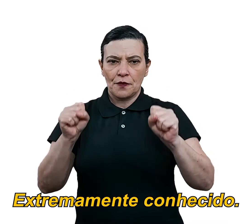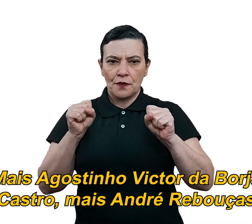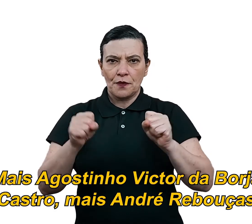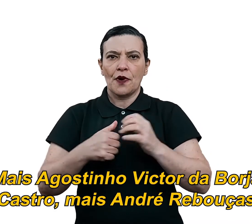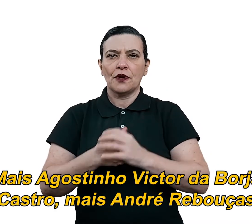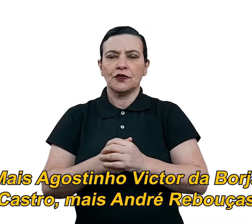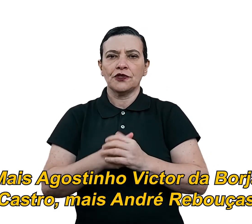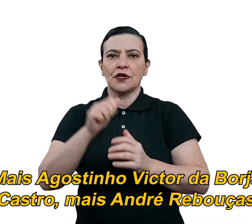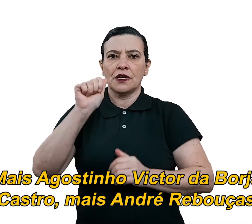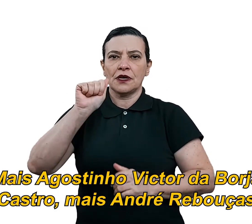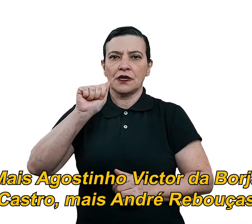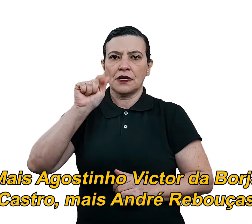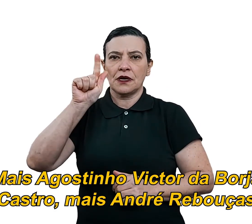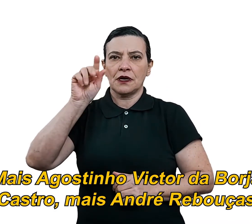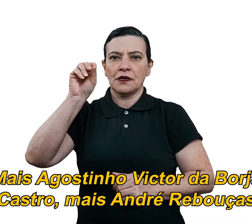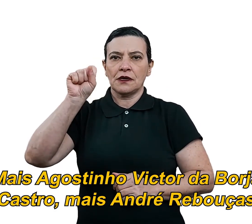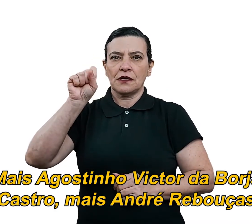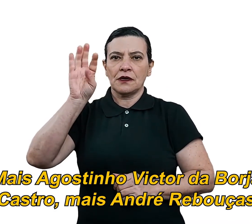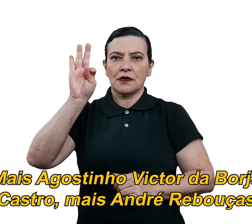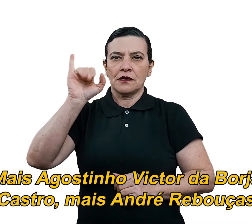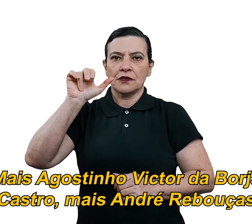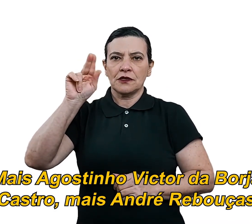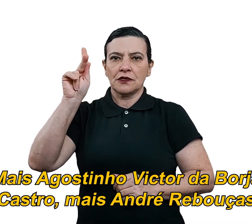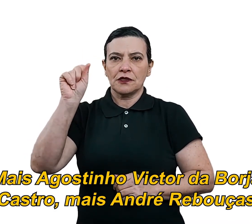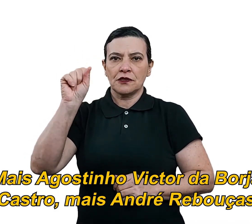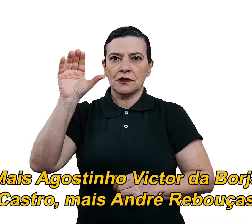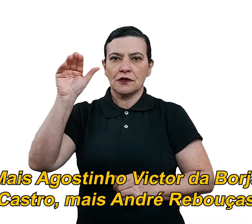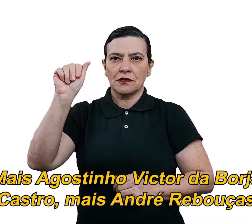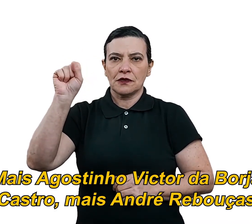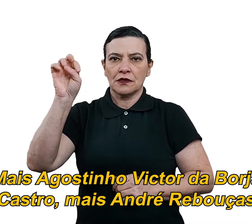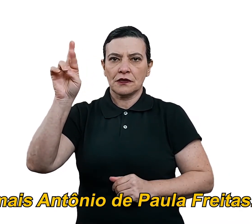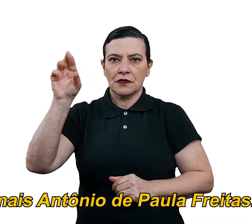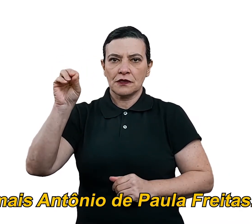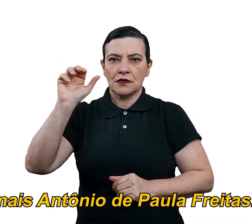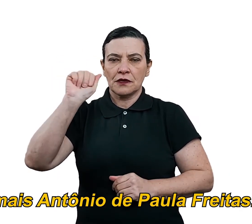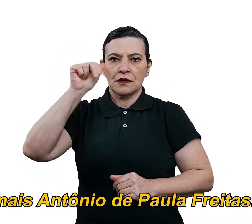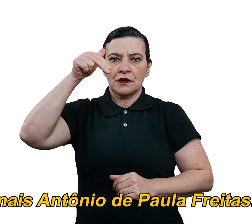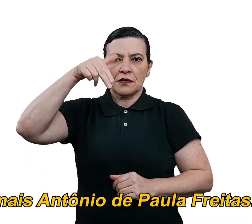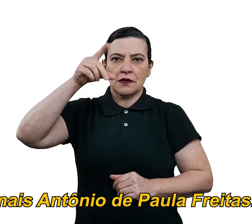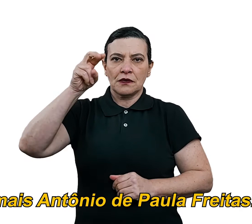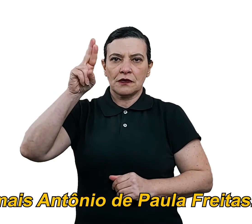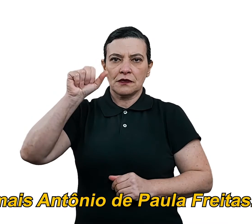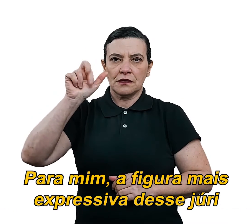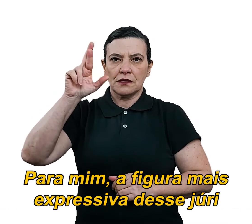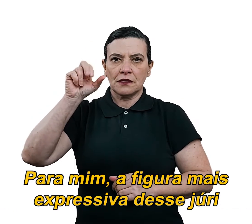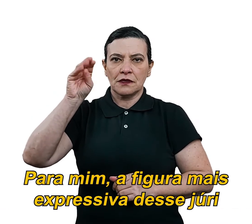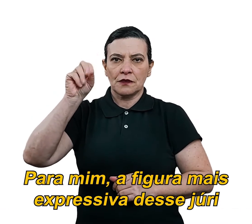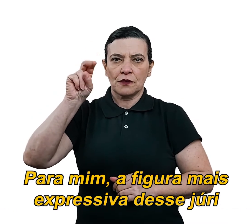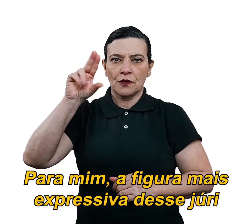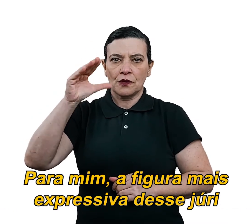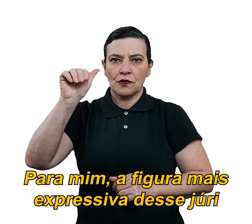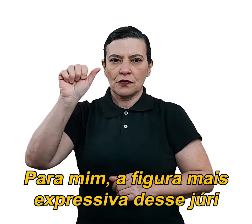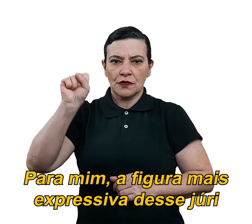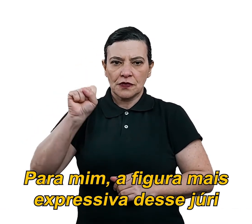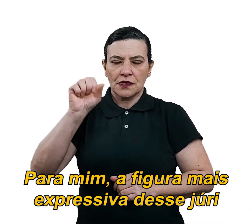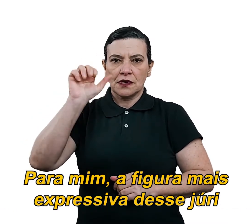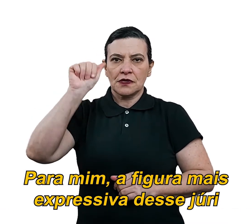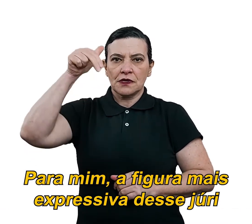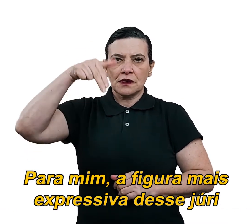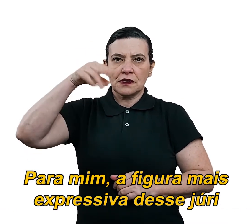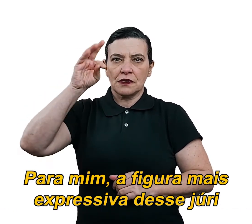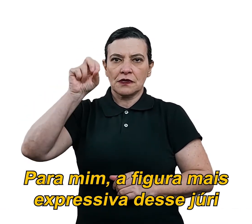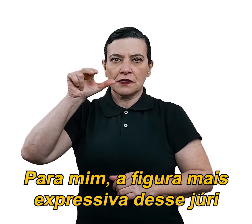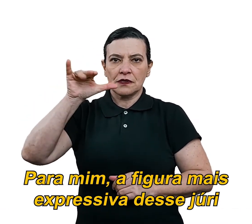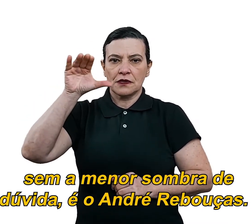conhecido. Mais Agostinho Vitor da Borja Castro, mais André Rebouças e mais Antônio de Paula Freitas. Para mim, a figura mais